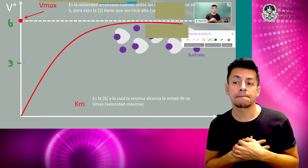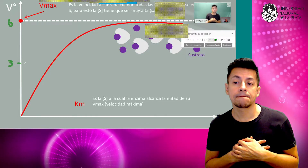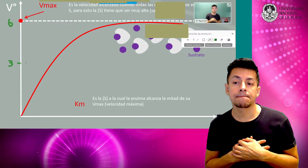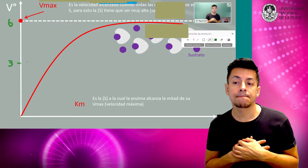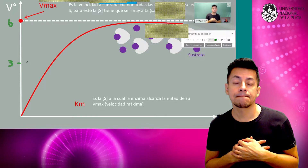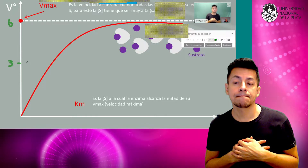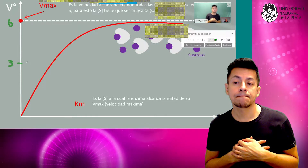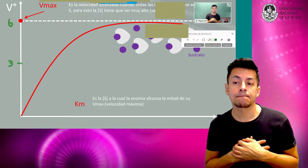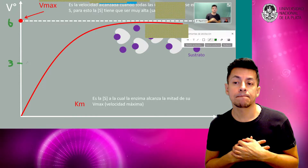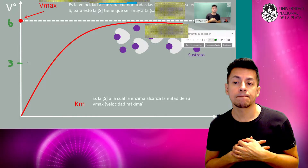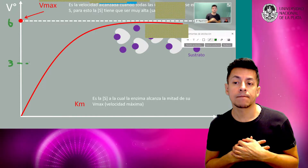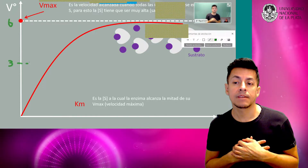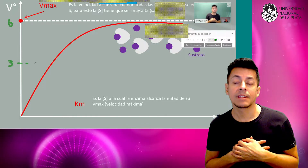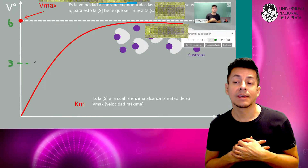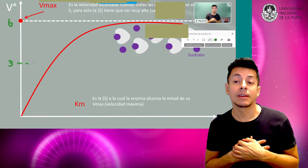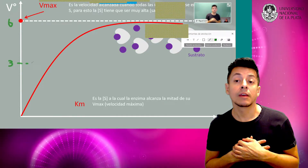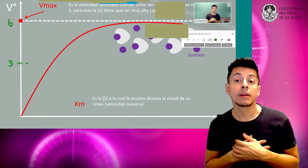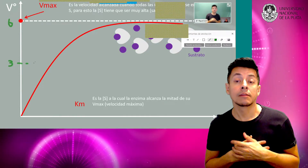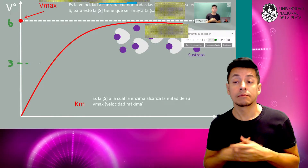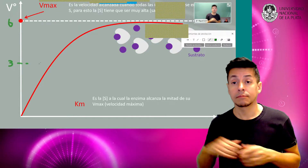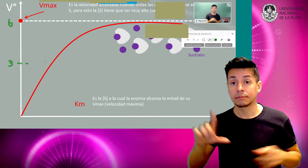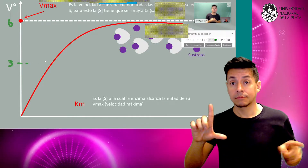Entonces, 3 está por acá.